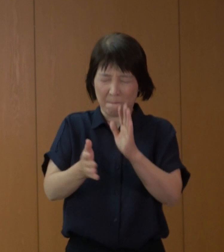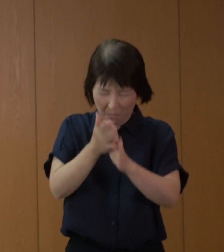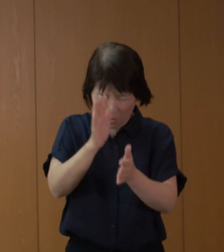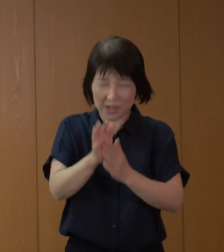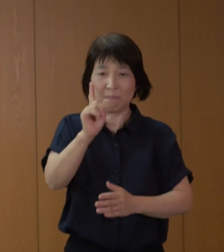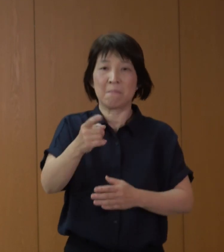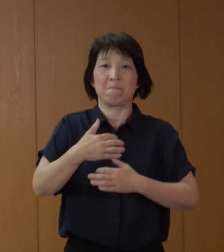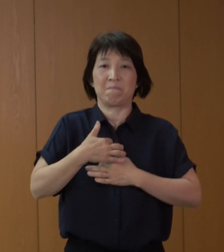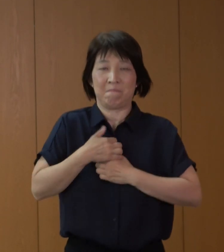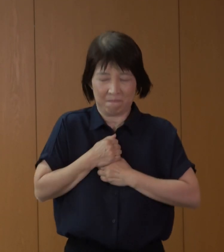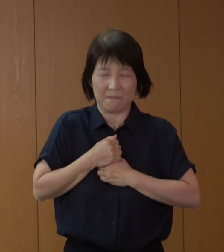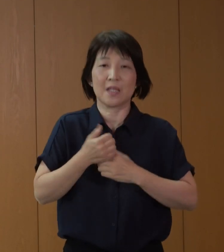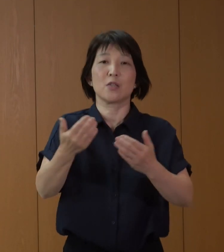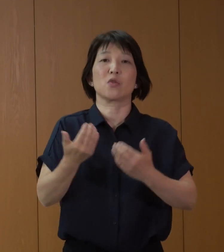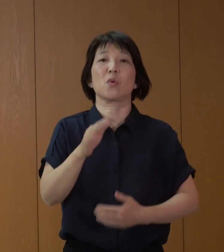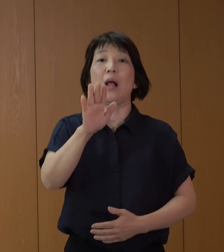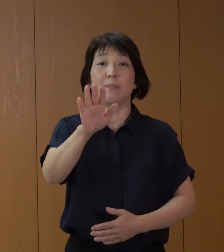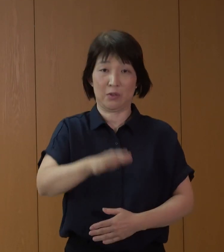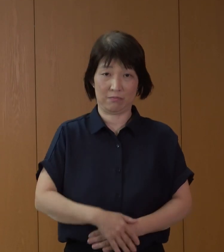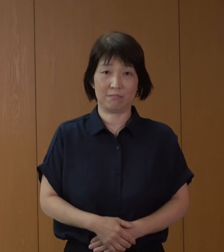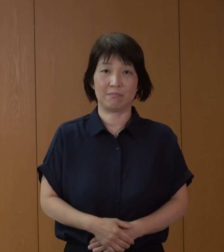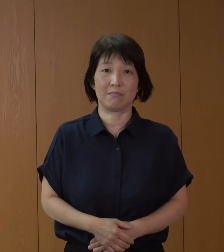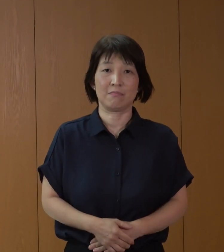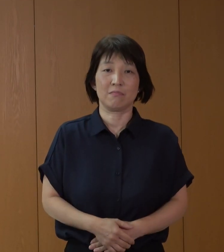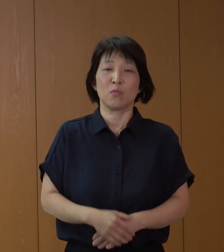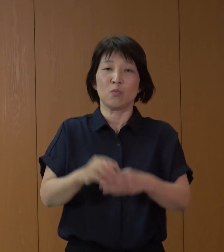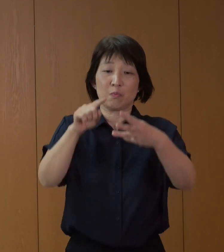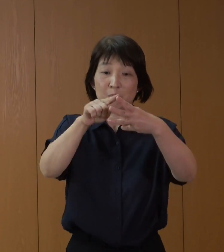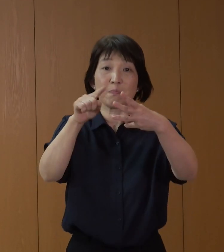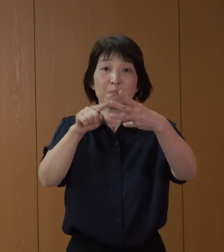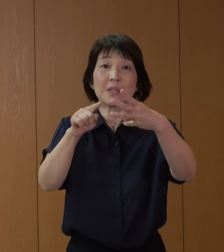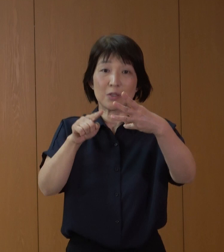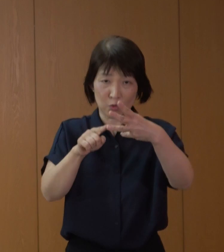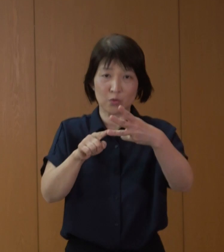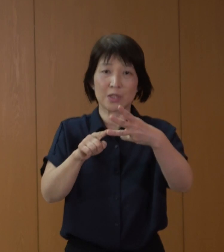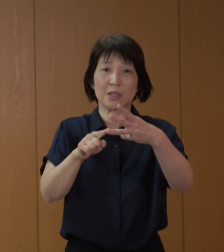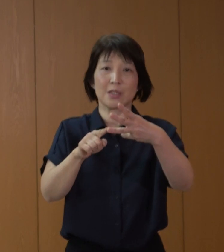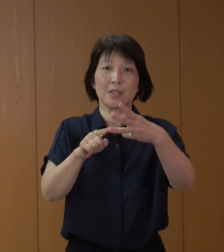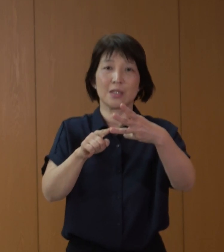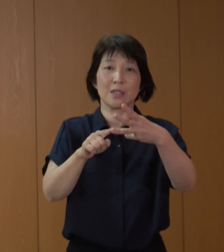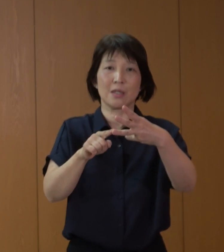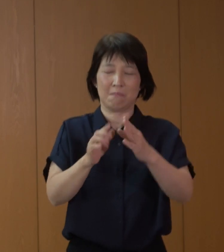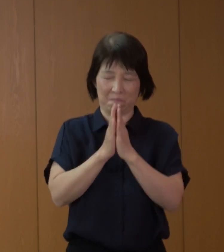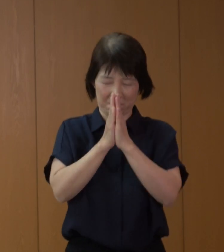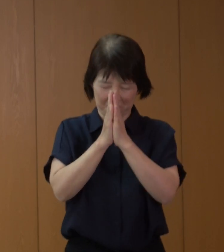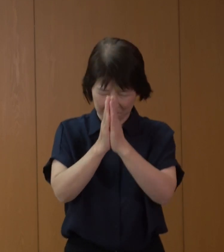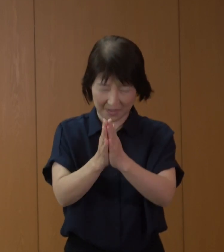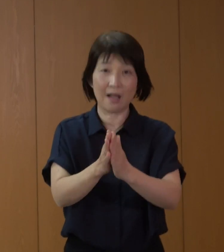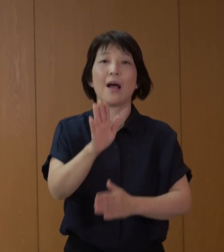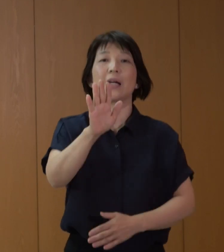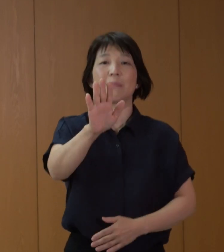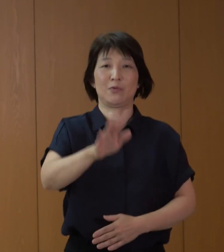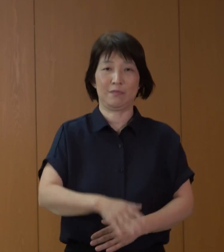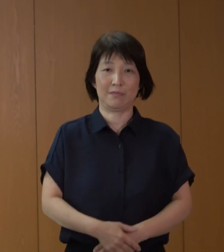ければなりません。したがって次の3つの点についてお願いをいたします。